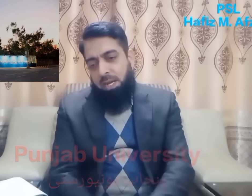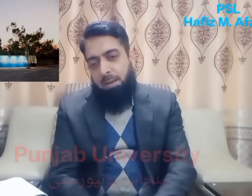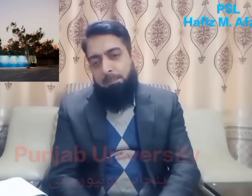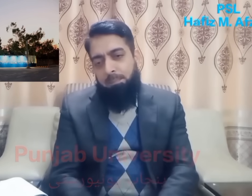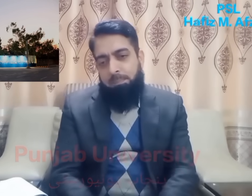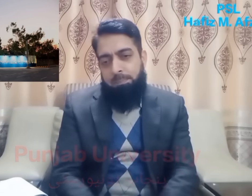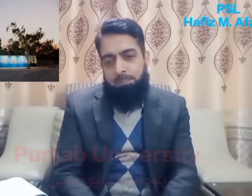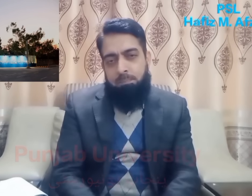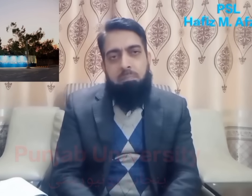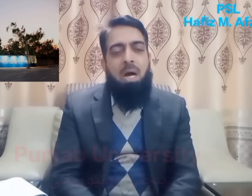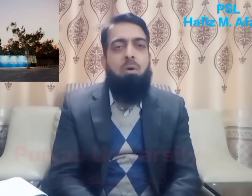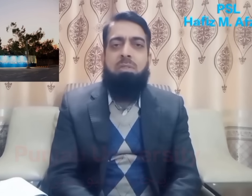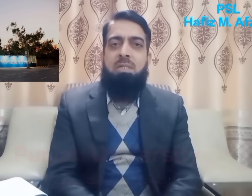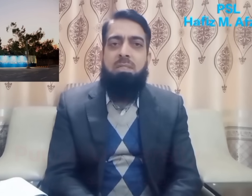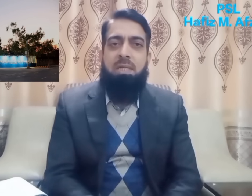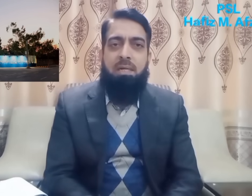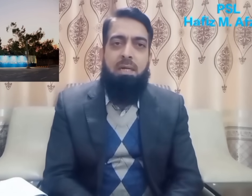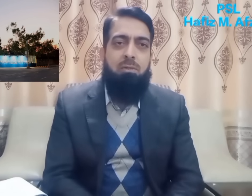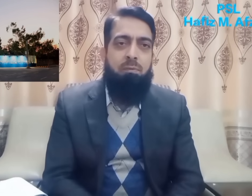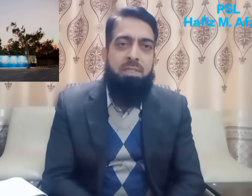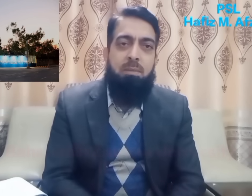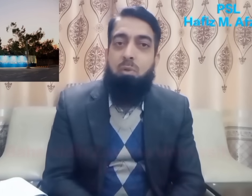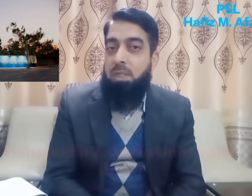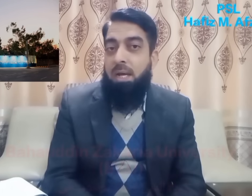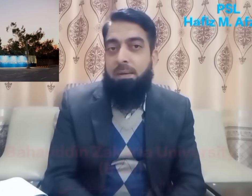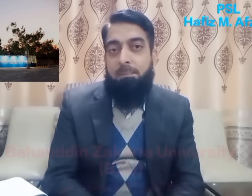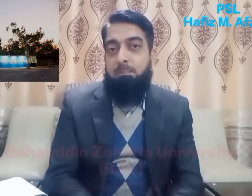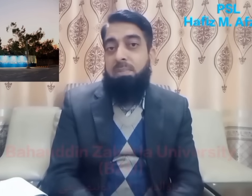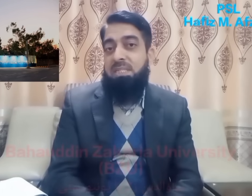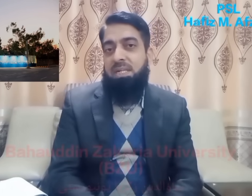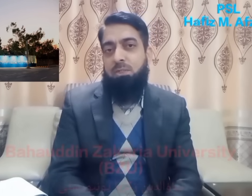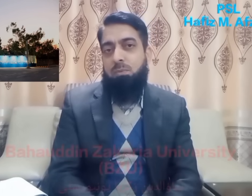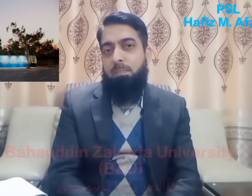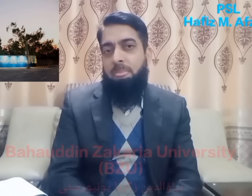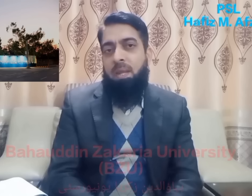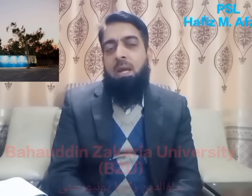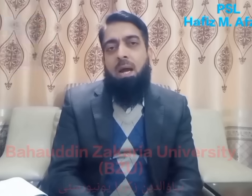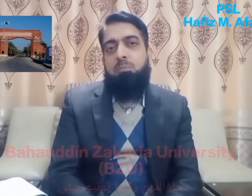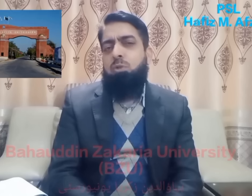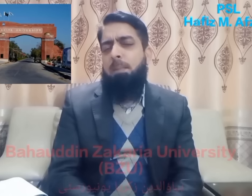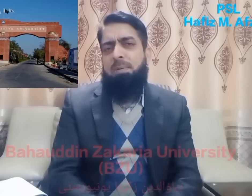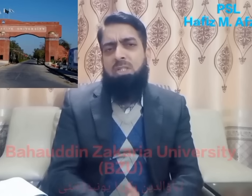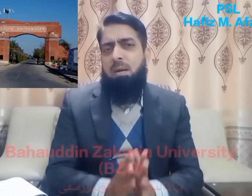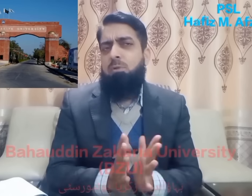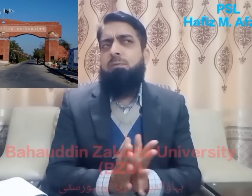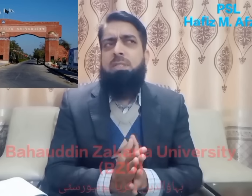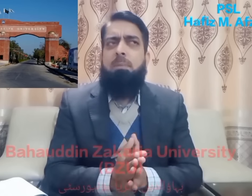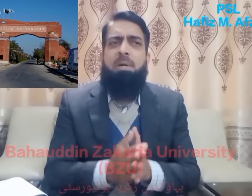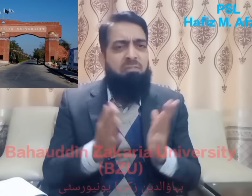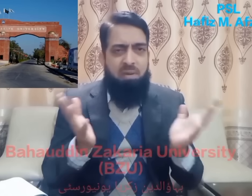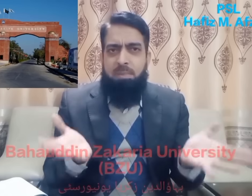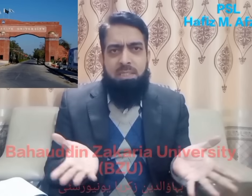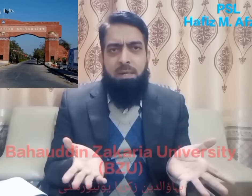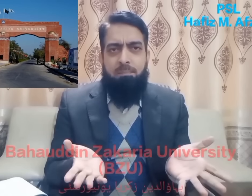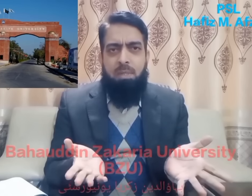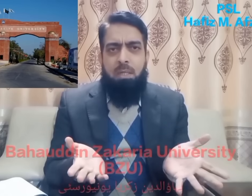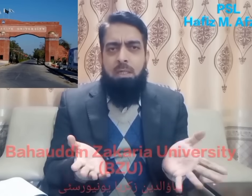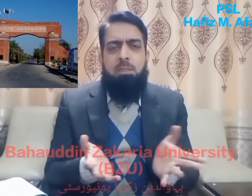हैं हम बहाउद्दीन जकरिया यूनिवर्सिटी मुल्तान, BZU। अब चूंकि पंजाब यूनिवर्सिटी बड़ी फेमस है,